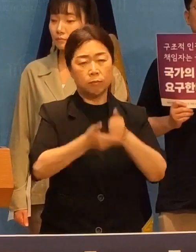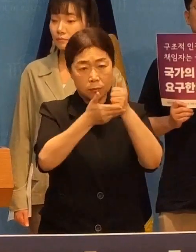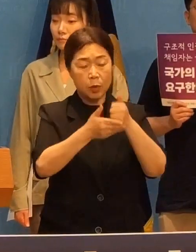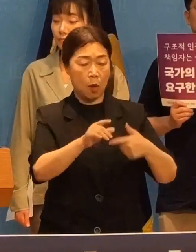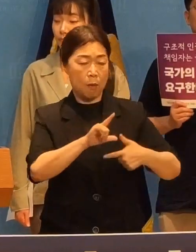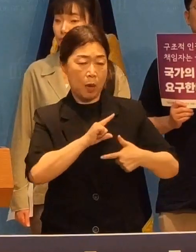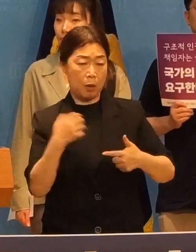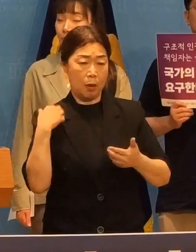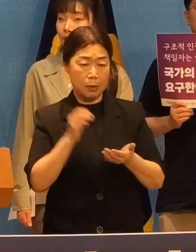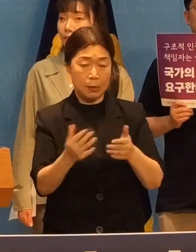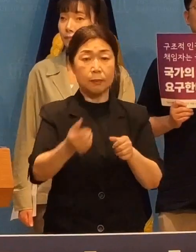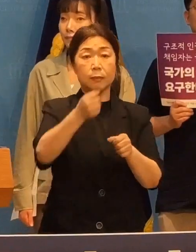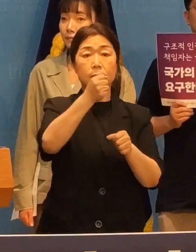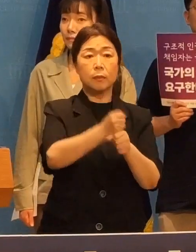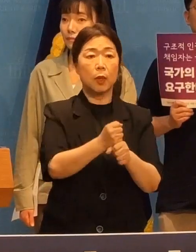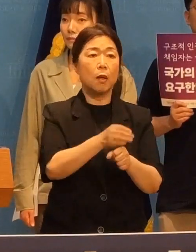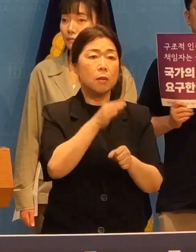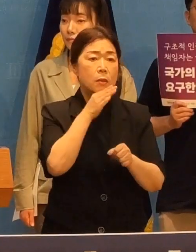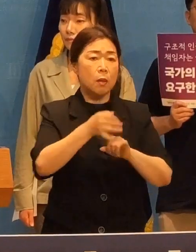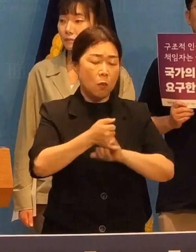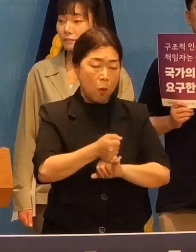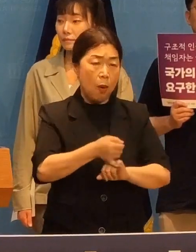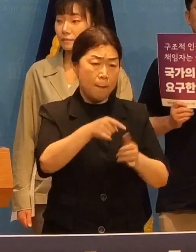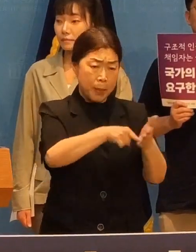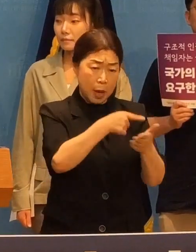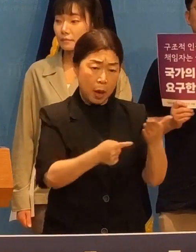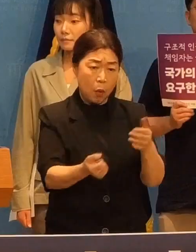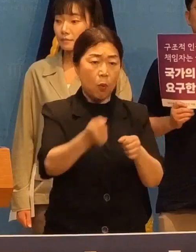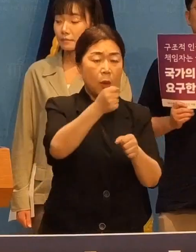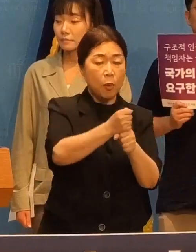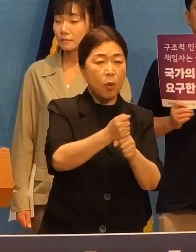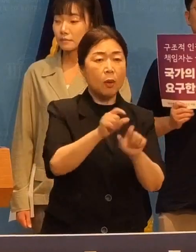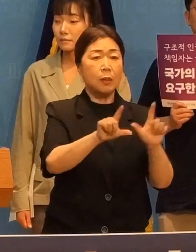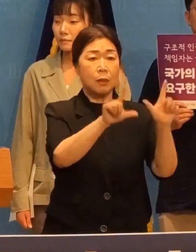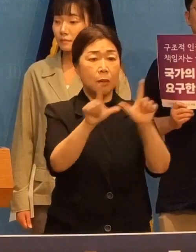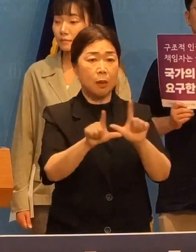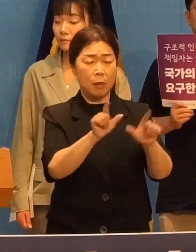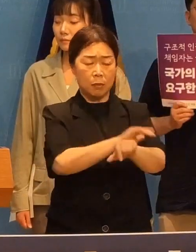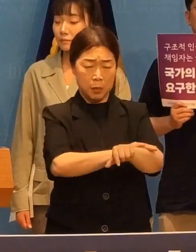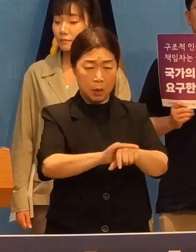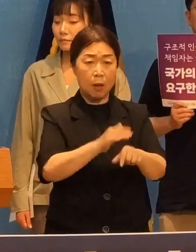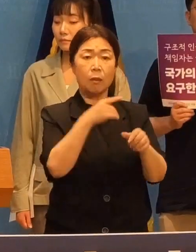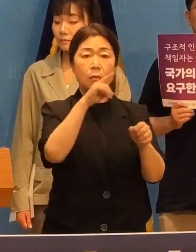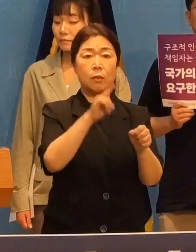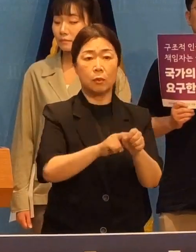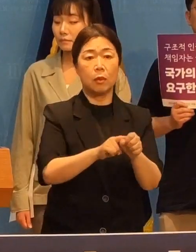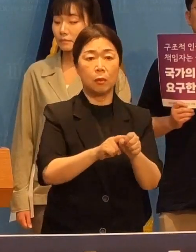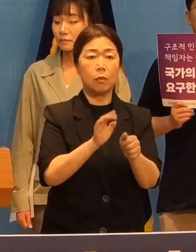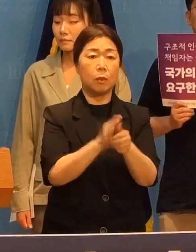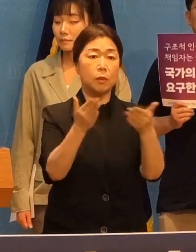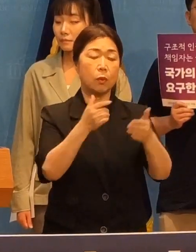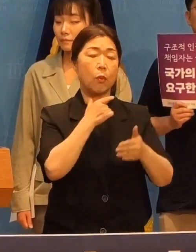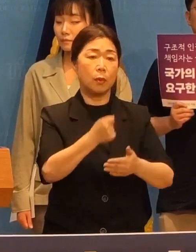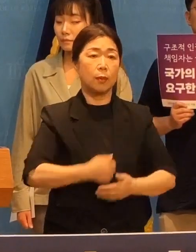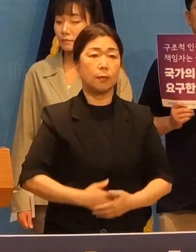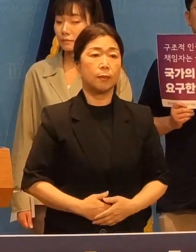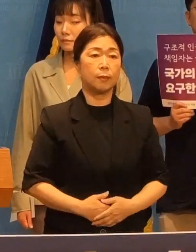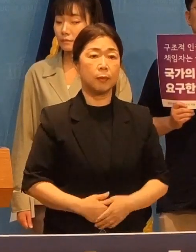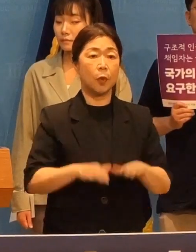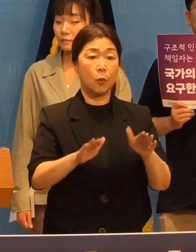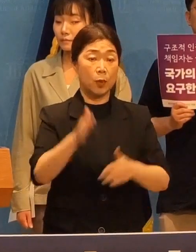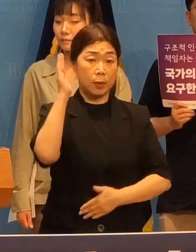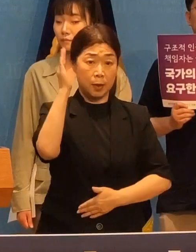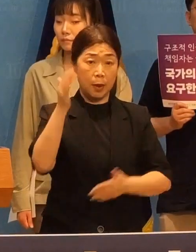명예를 회복하고 실질적인 피해 회복과 일상으로의 복귀가 이루어질 수 있기를 바랍니다. 오늘 이